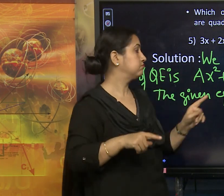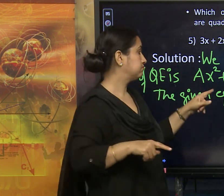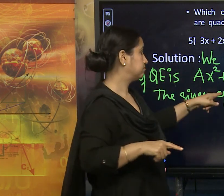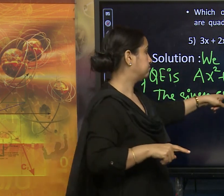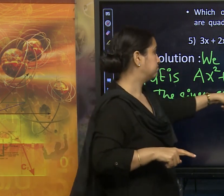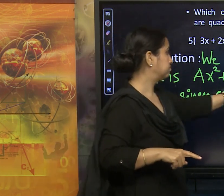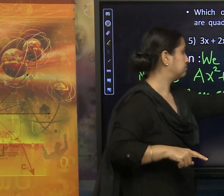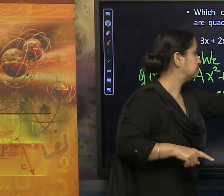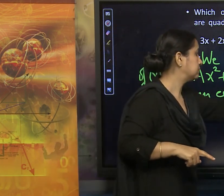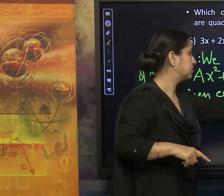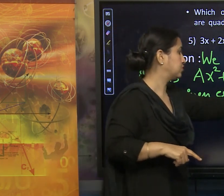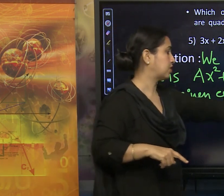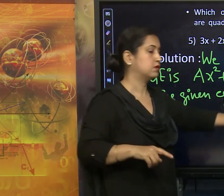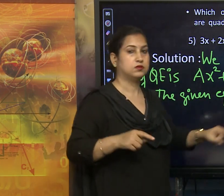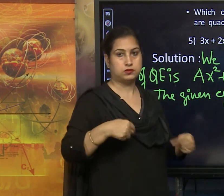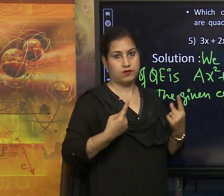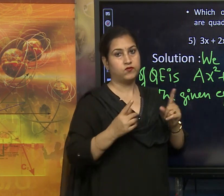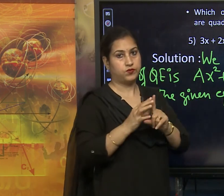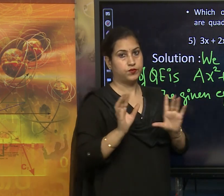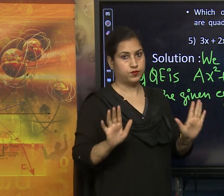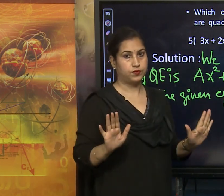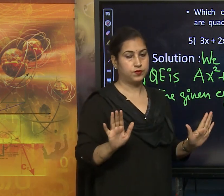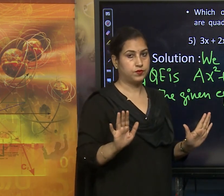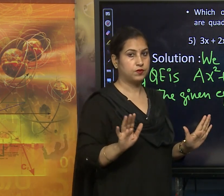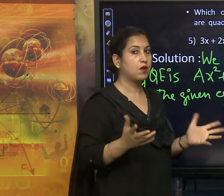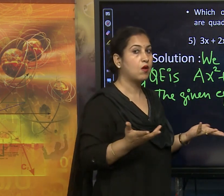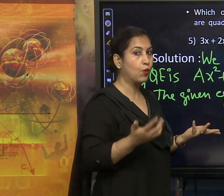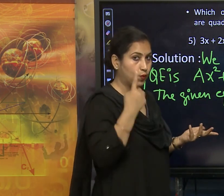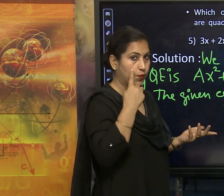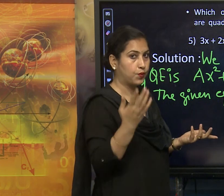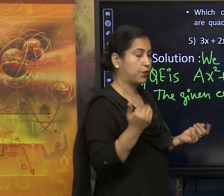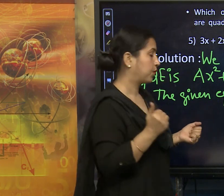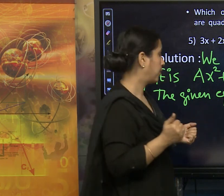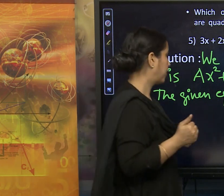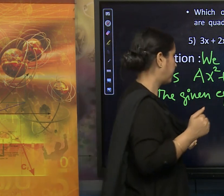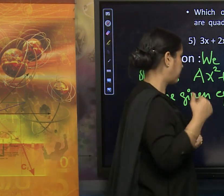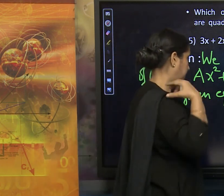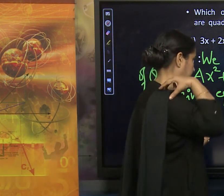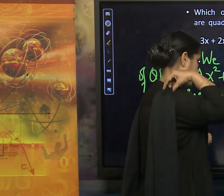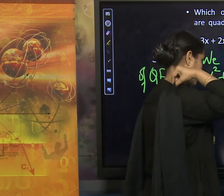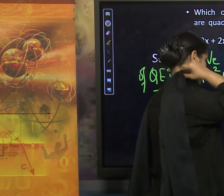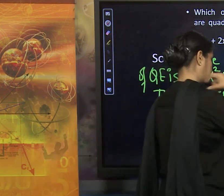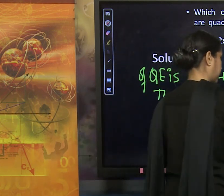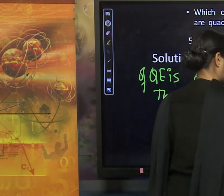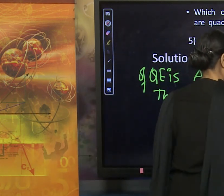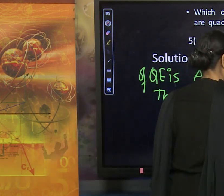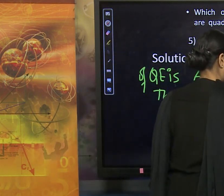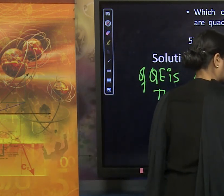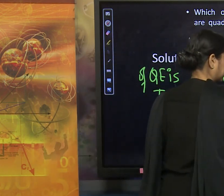उसके बाद उससे कम पावर, उसके बाद उससे कम पावर। डिक्रीजिंग ऑर्डर में हम वेरिएबल्स की पावर को पहले लिख